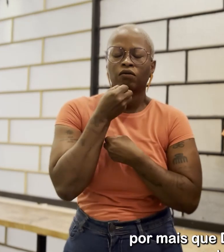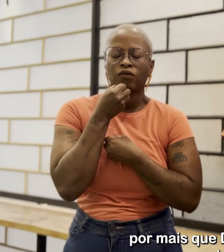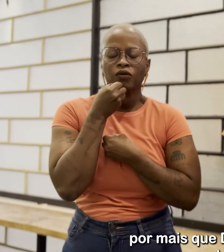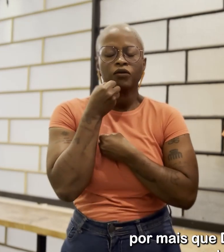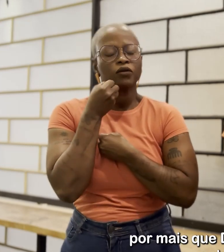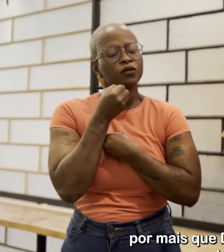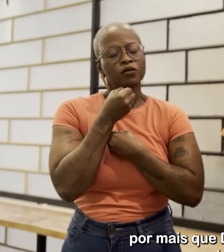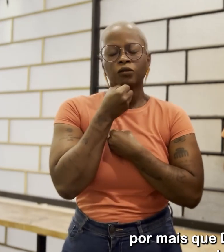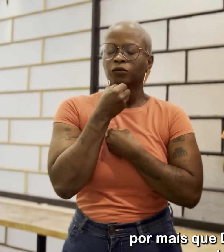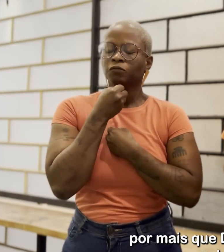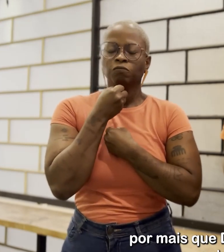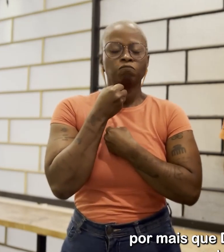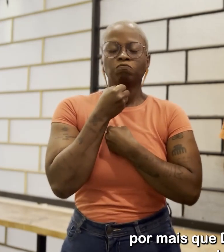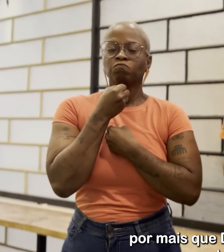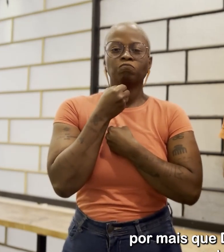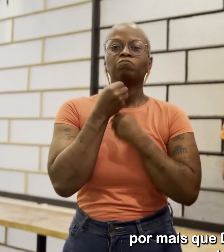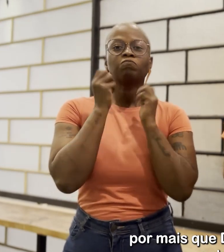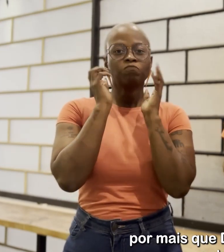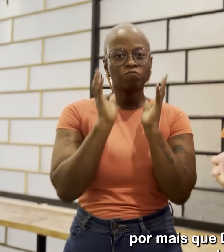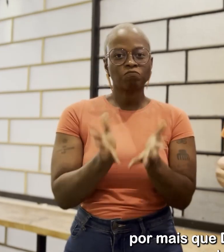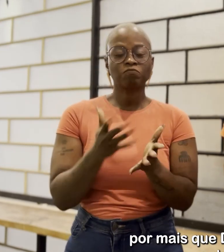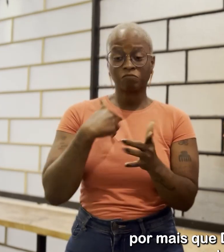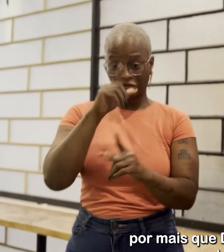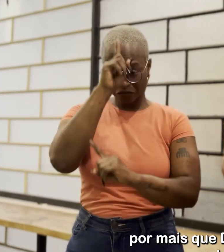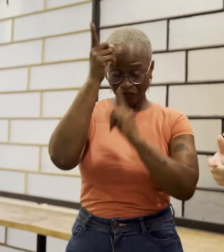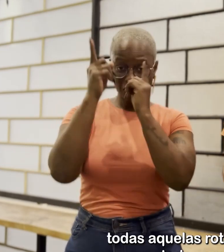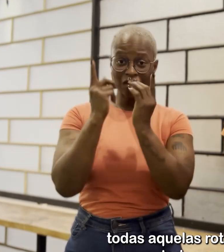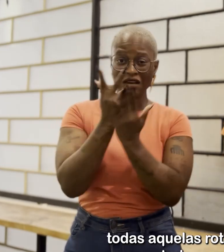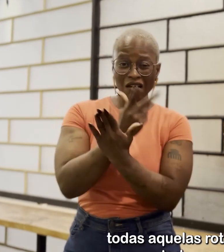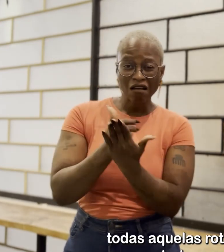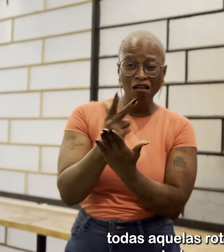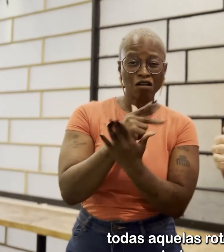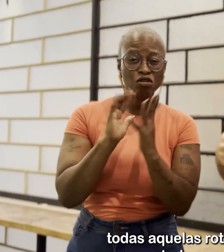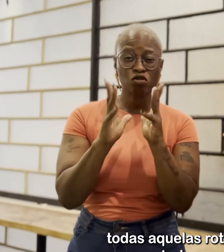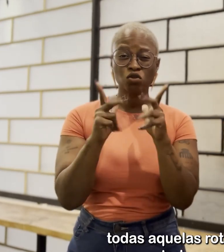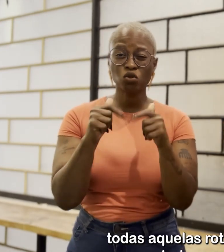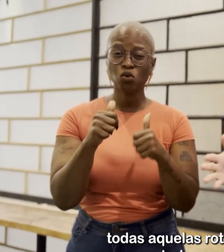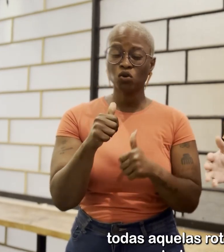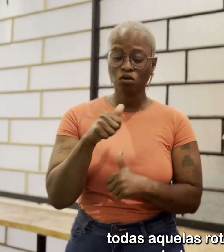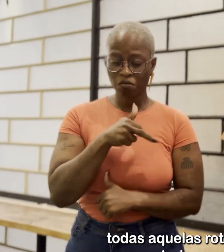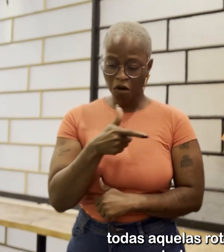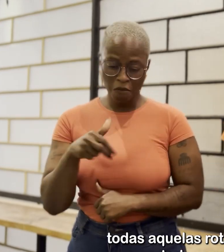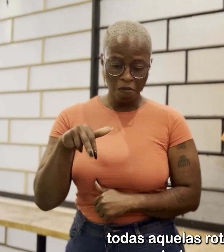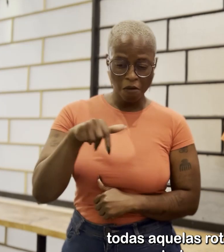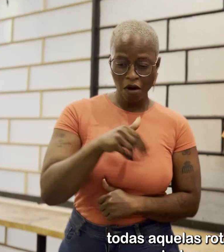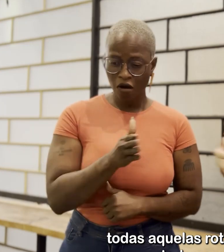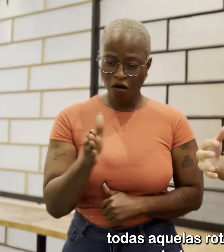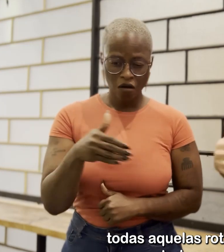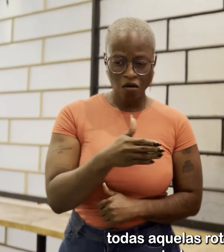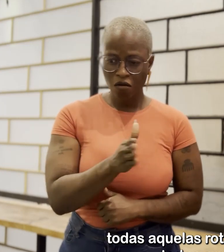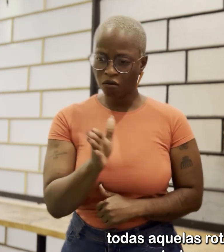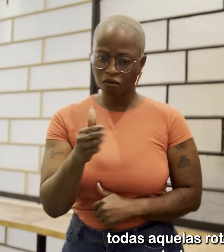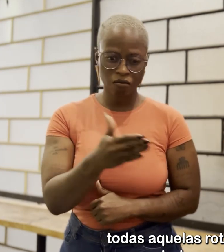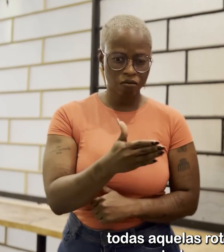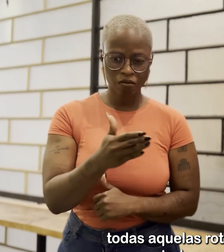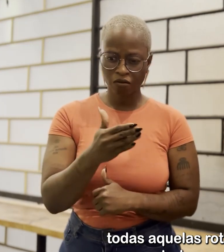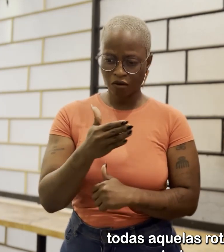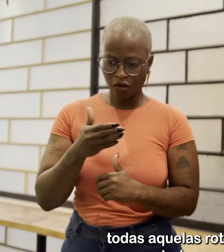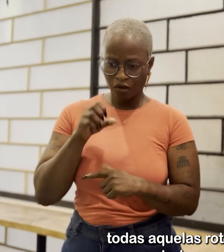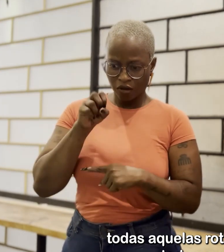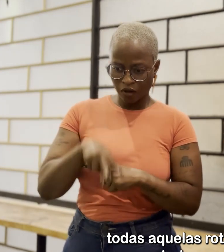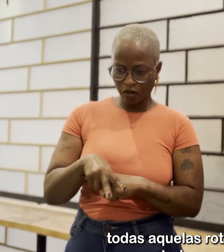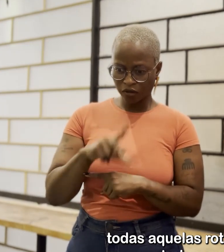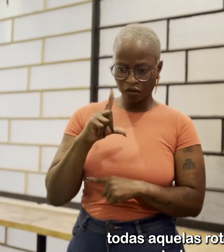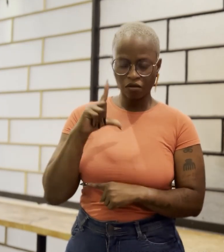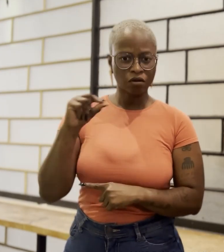por mais que Dédalo tenha criado e desenhado todas aquelas rotas e a entrada e a saída, todos